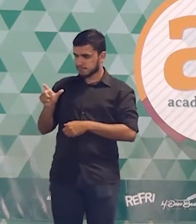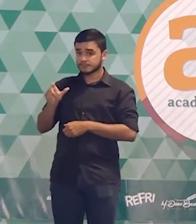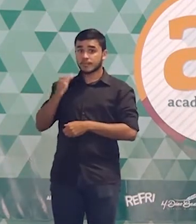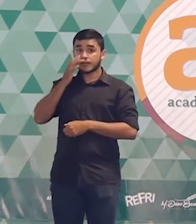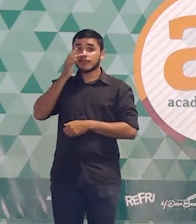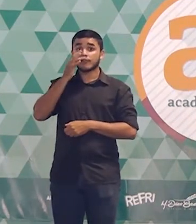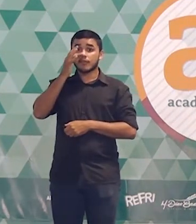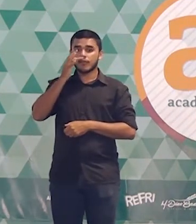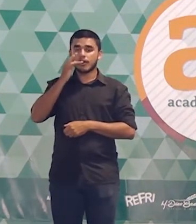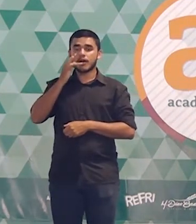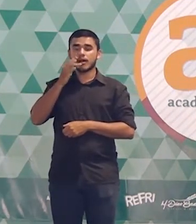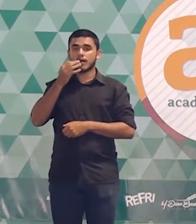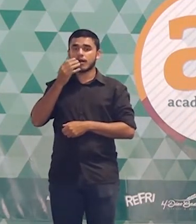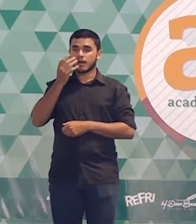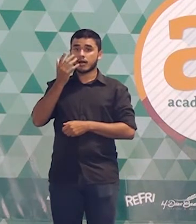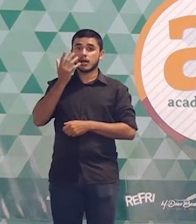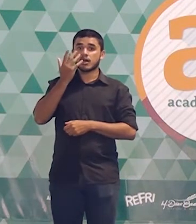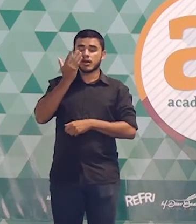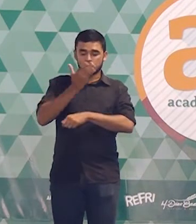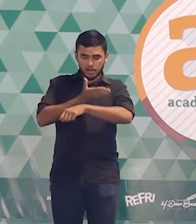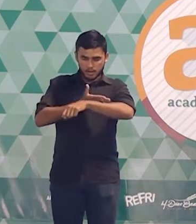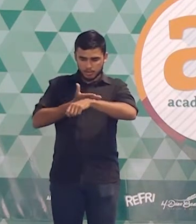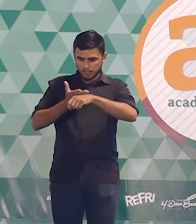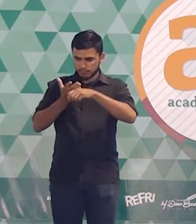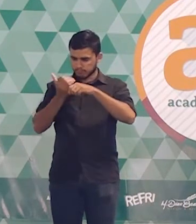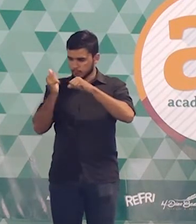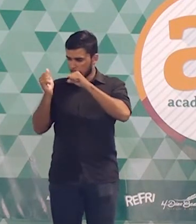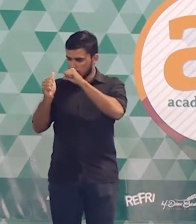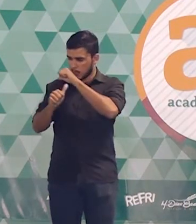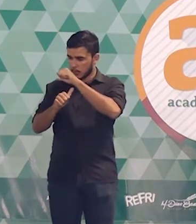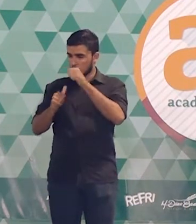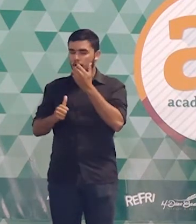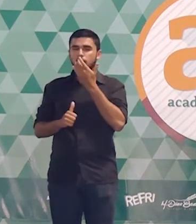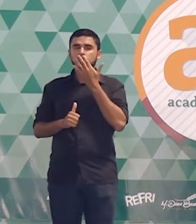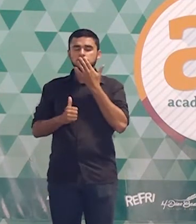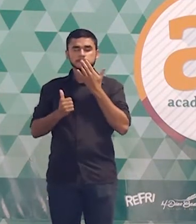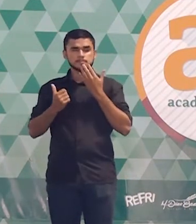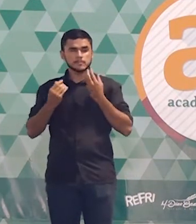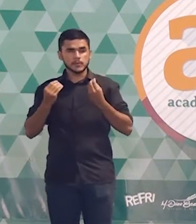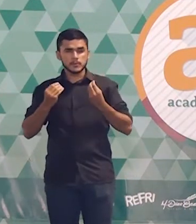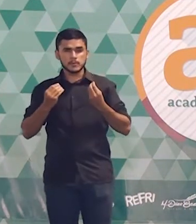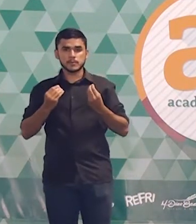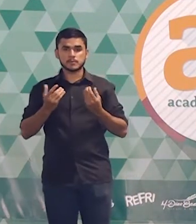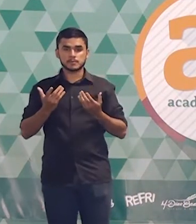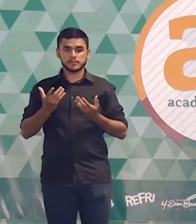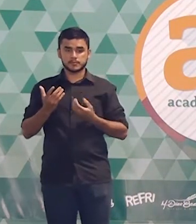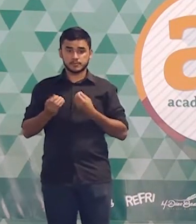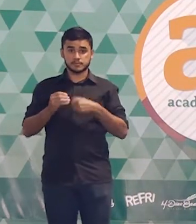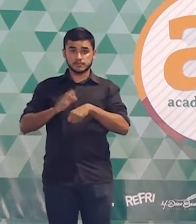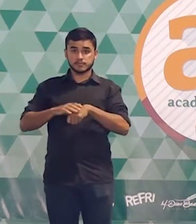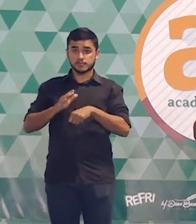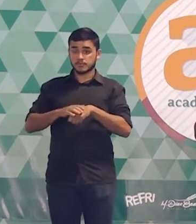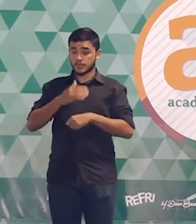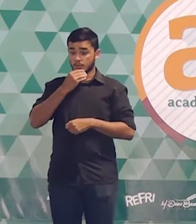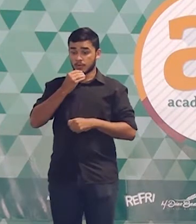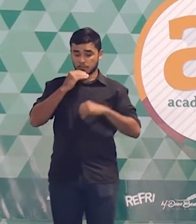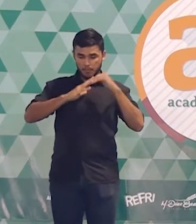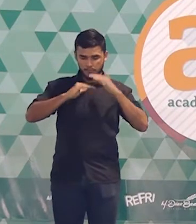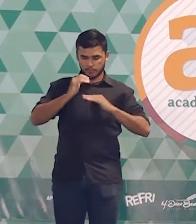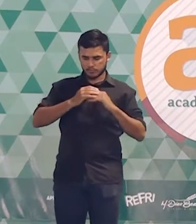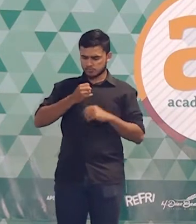rosa branca ir ficando rubra de indignação? Que foi? Balbuciou o